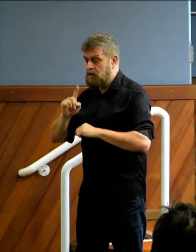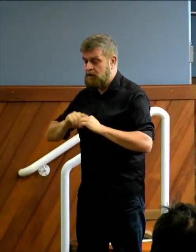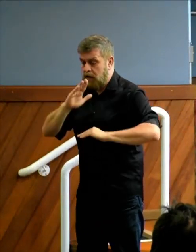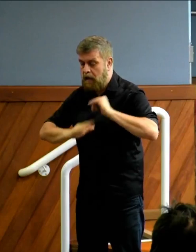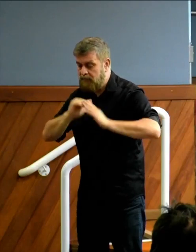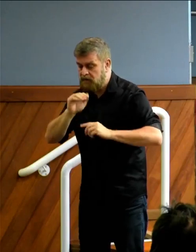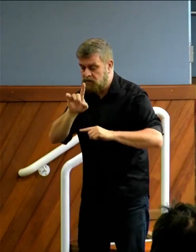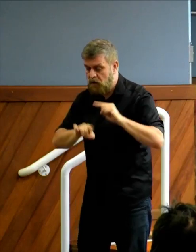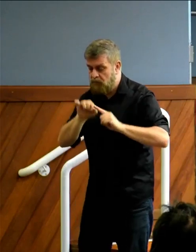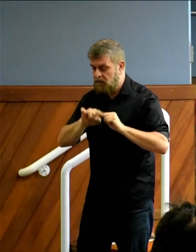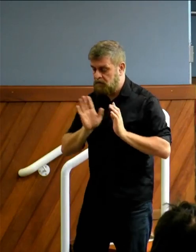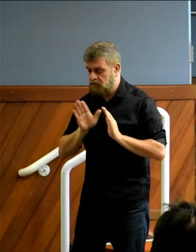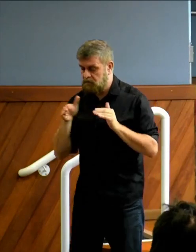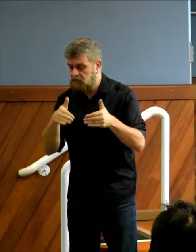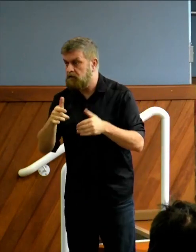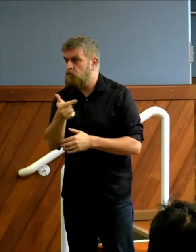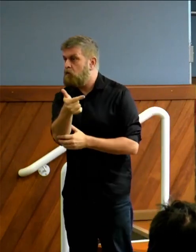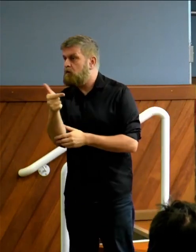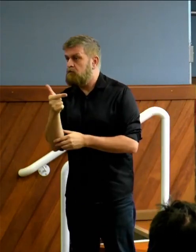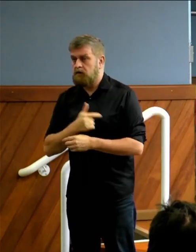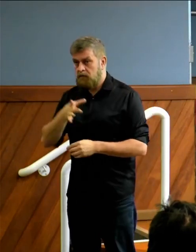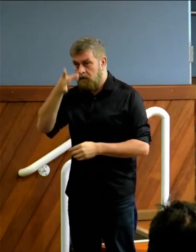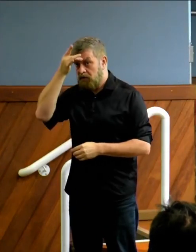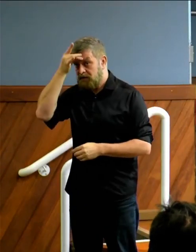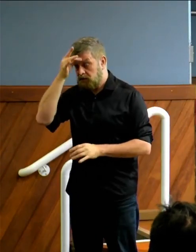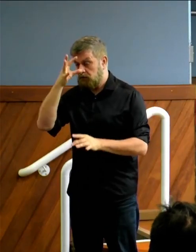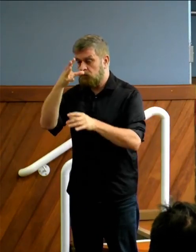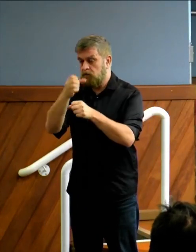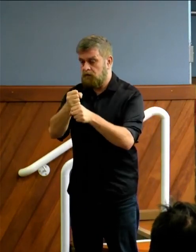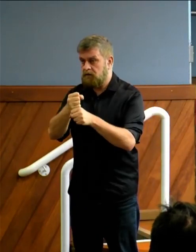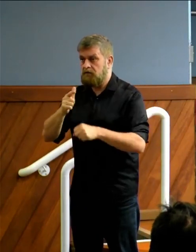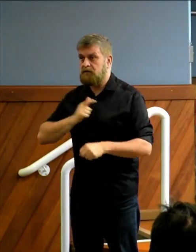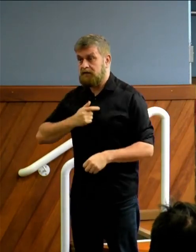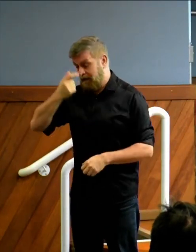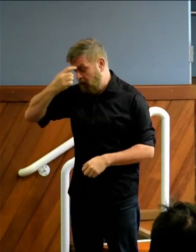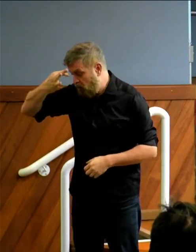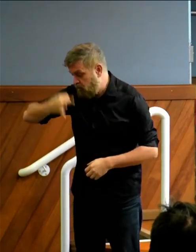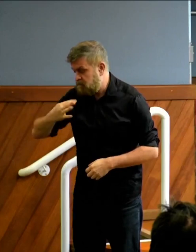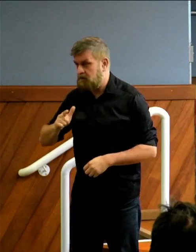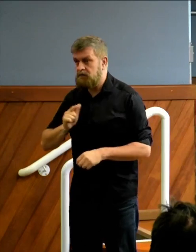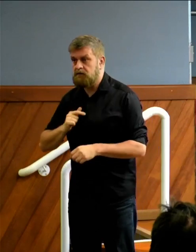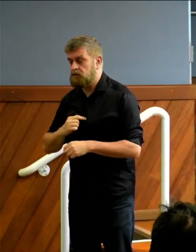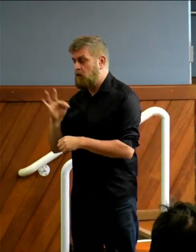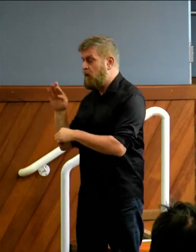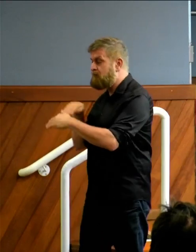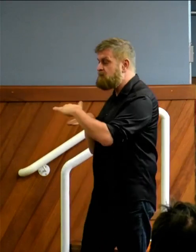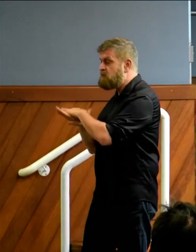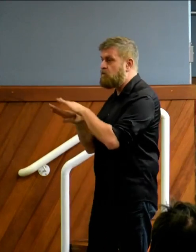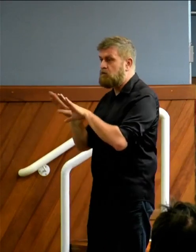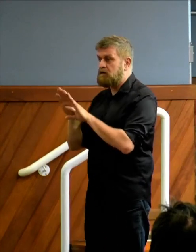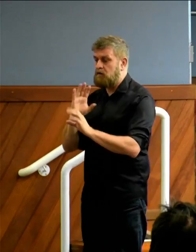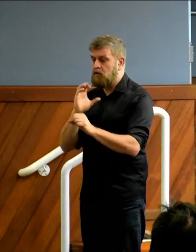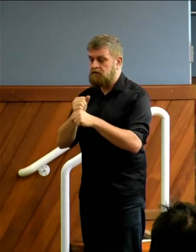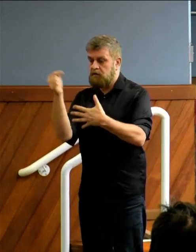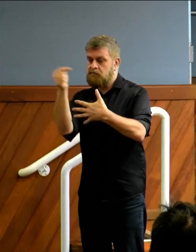sobre o material que nós temos, ele não é uma compreensão completa. E a compreensão de fundo e coleção não se diferencia pela quantidade de